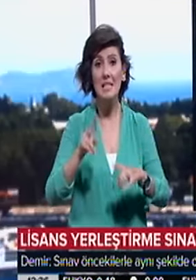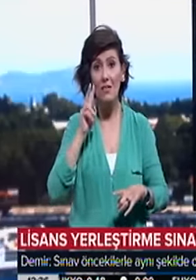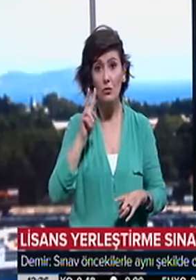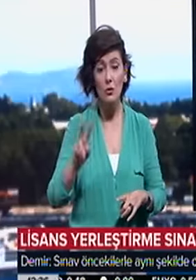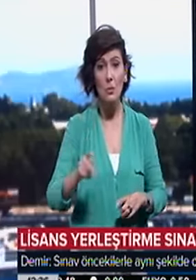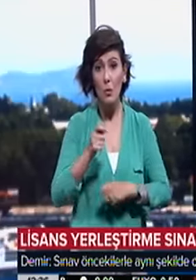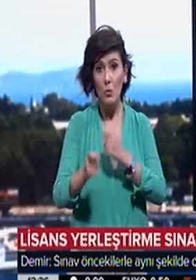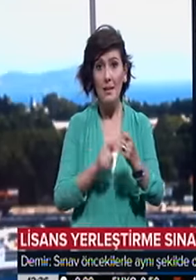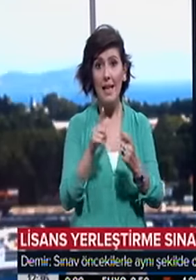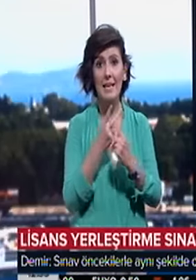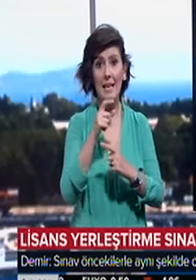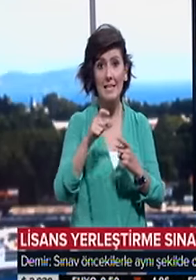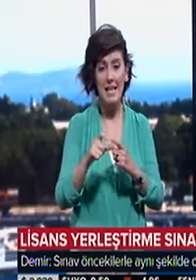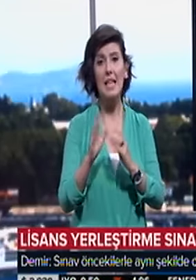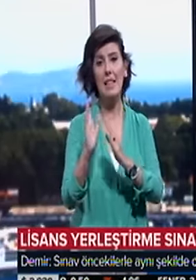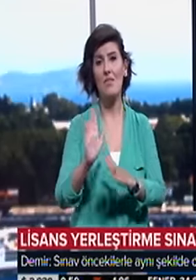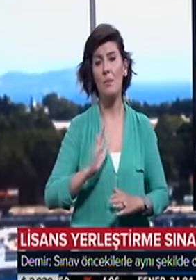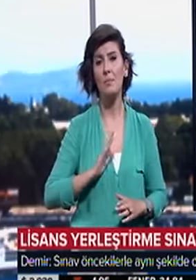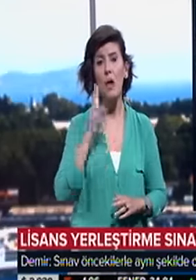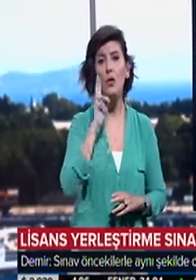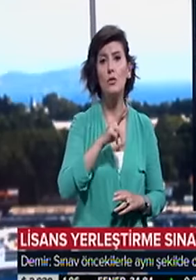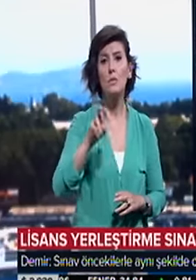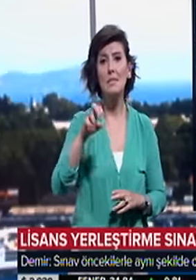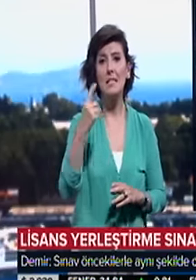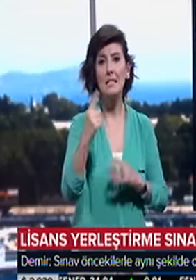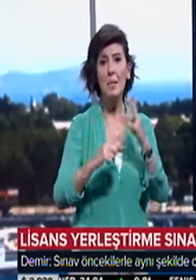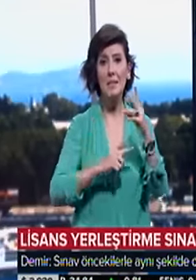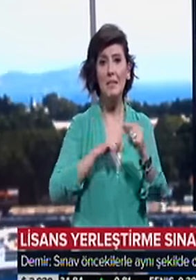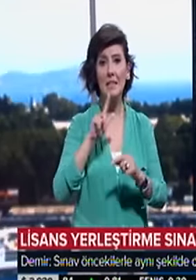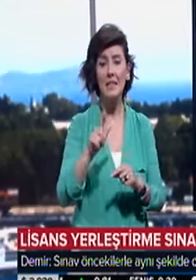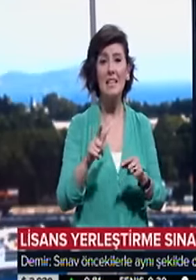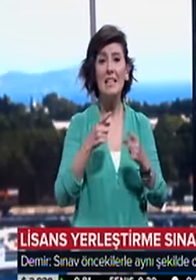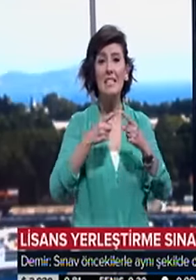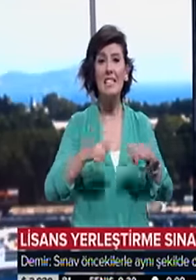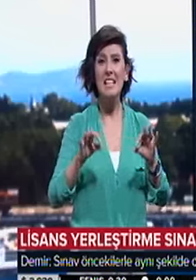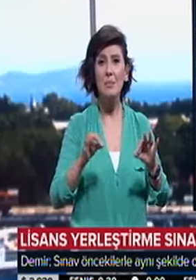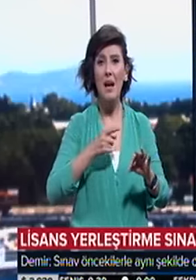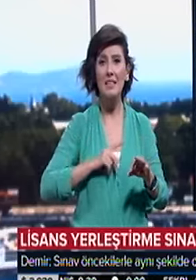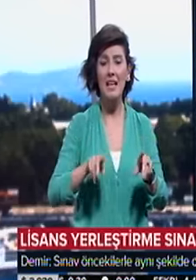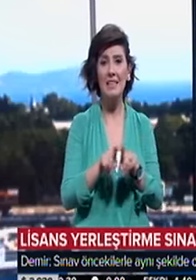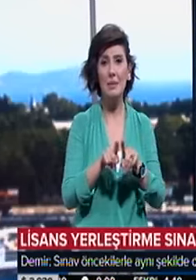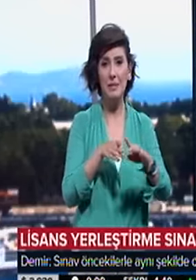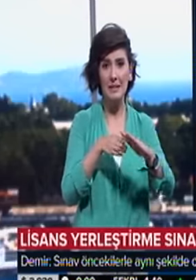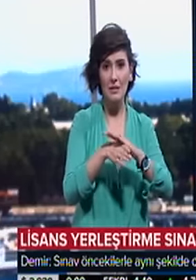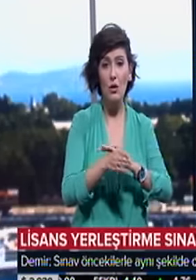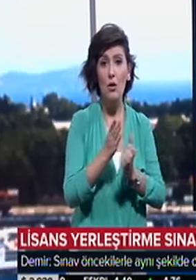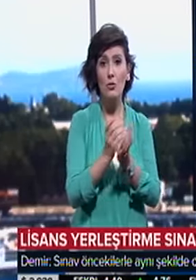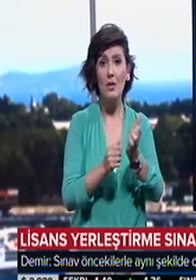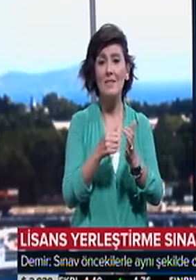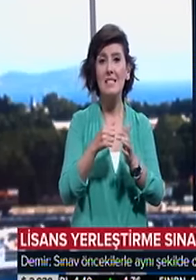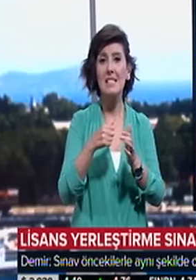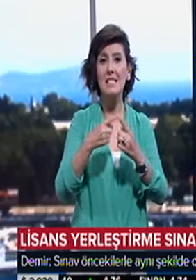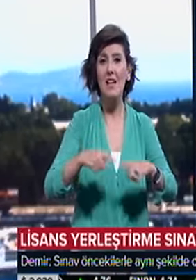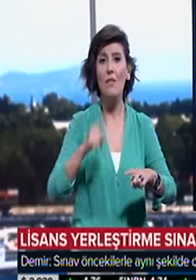sınav gözlemcisi uygulaması LYS'de de devam edecek. Gözlemciler 81 ilde sınava tıpkı adaylar gibi girecek.